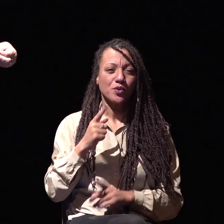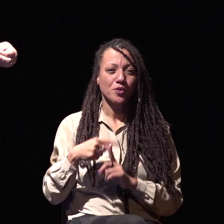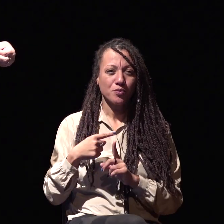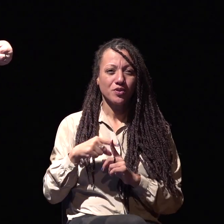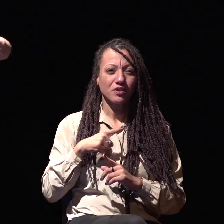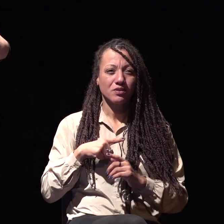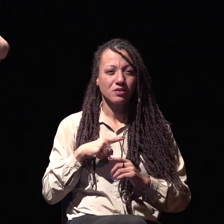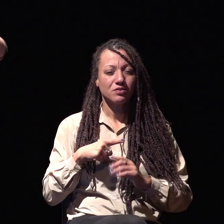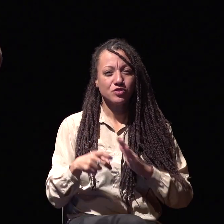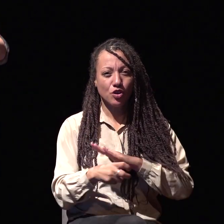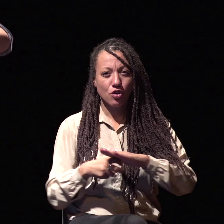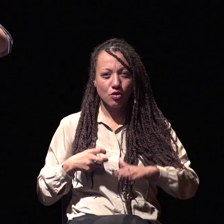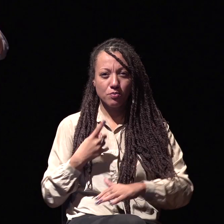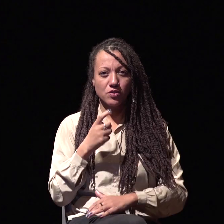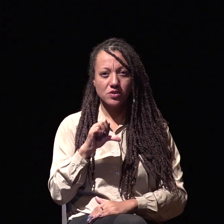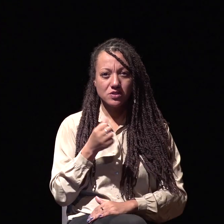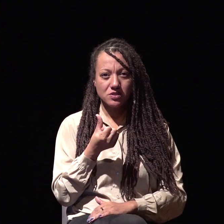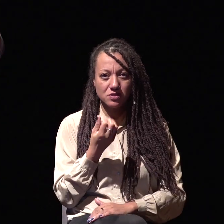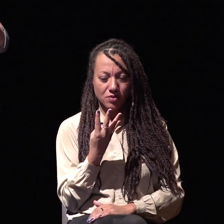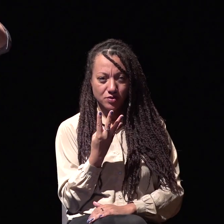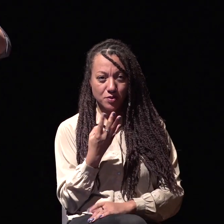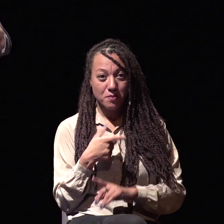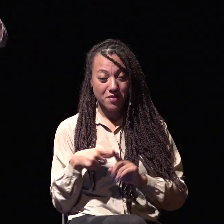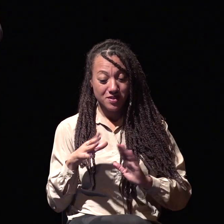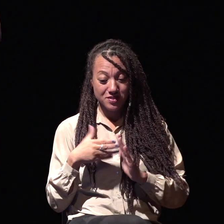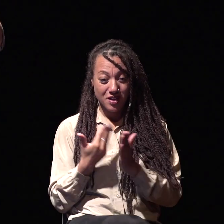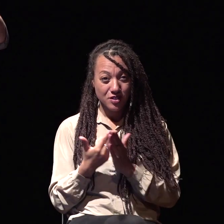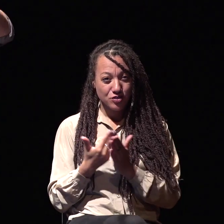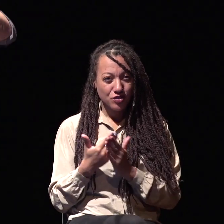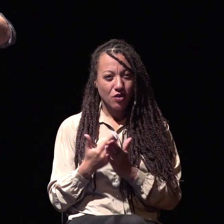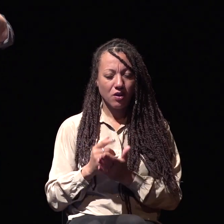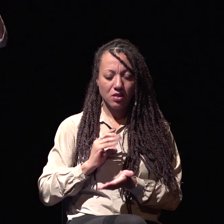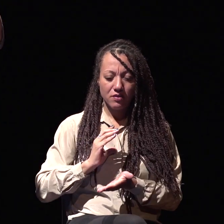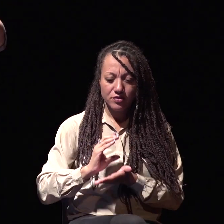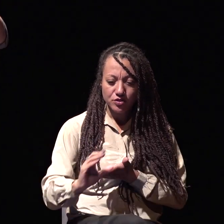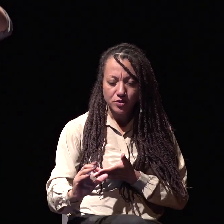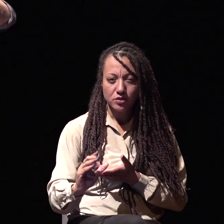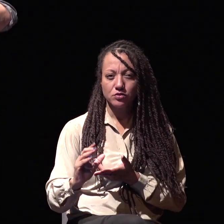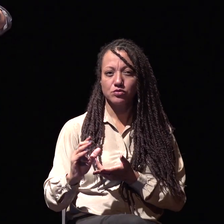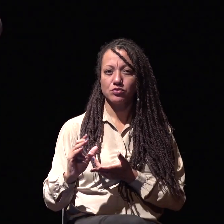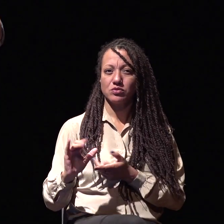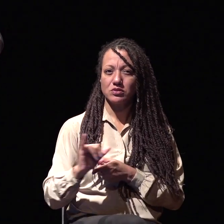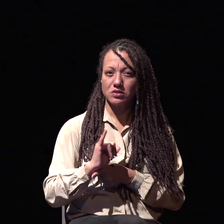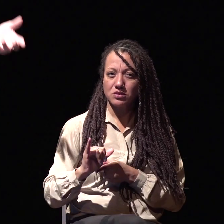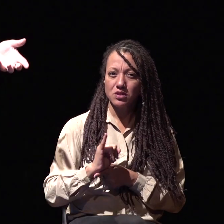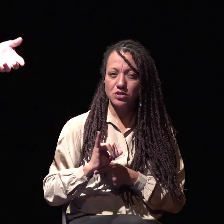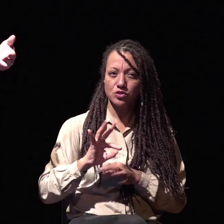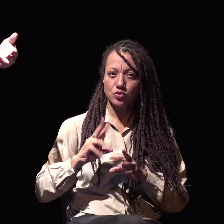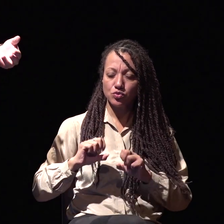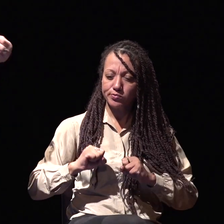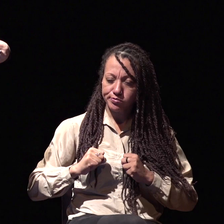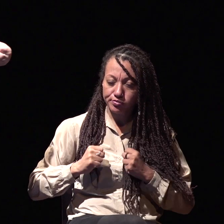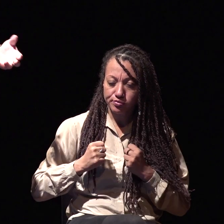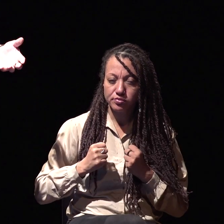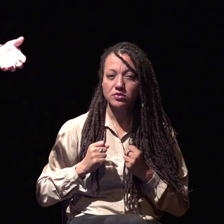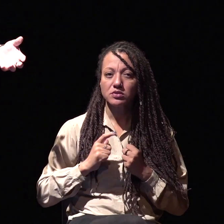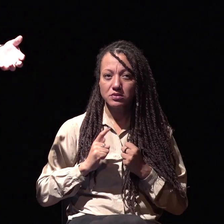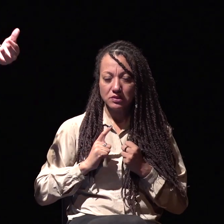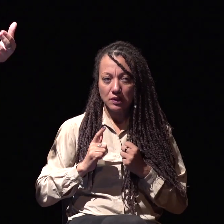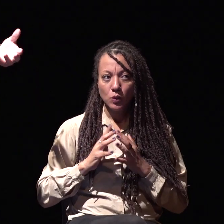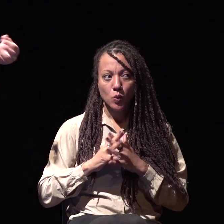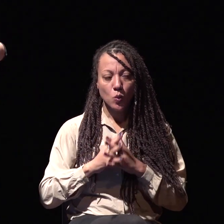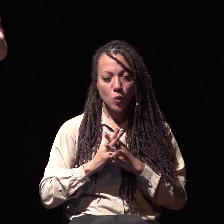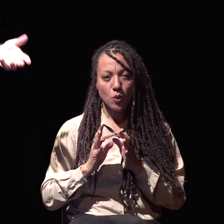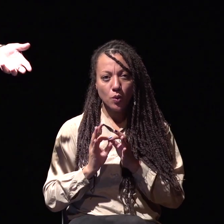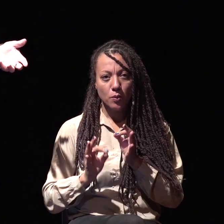golpe de 64, a constituição dessa escola, o tipo de investimento, o tipo de logística, todo o empenho seria muito complexo. E claro que para